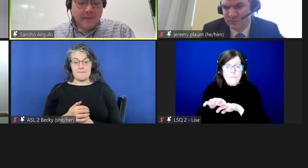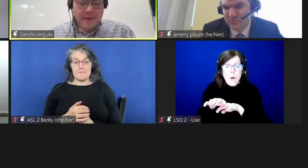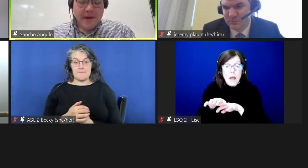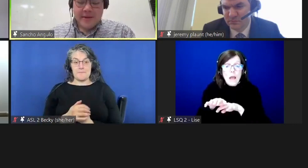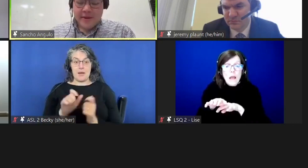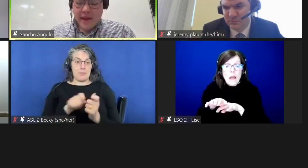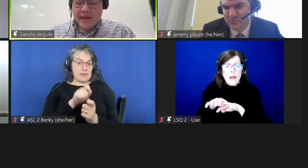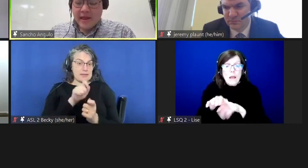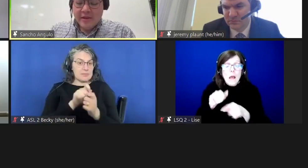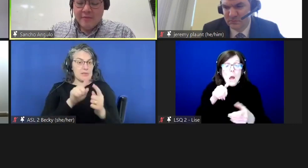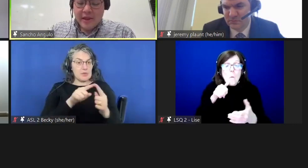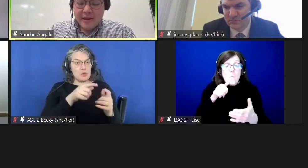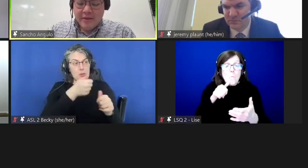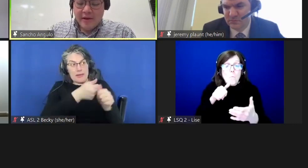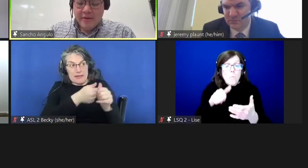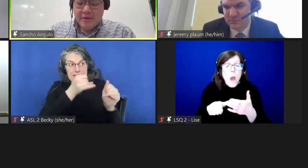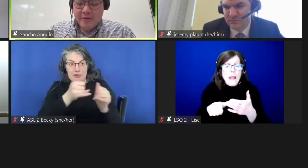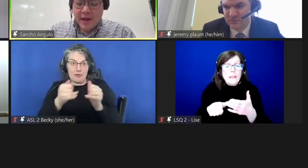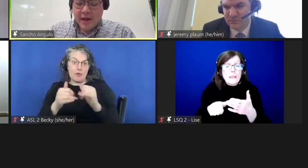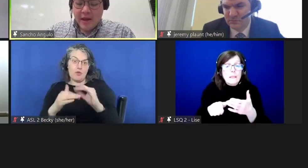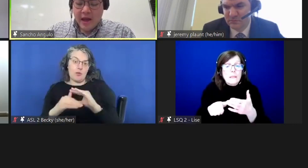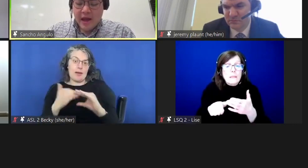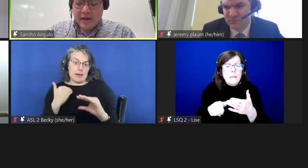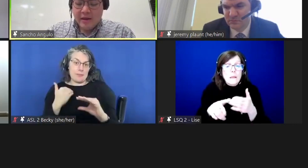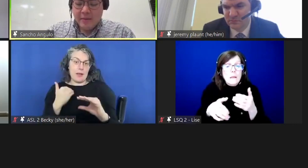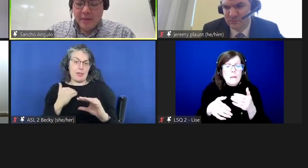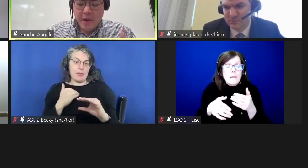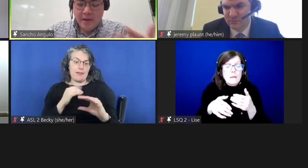la boîte postale Infinity.